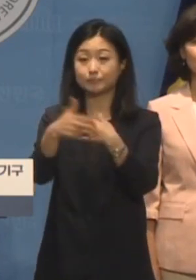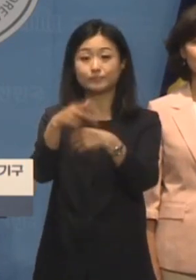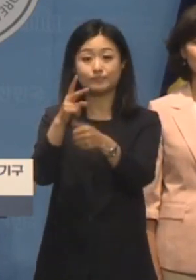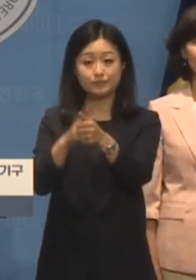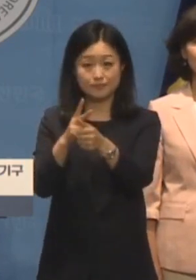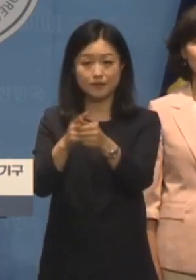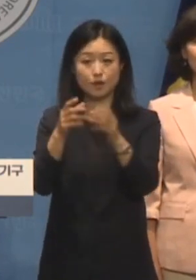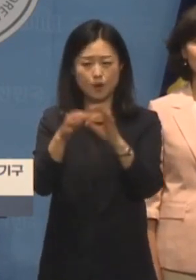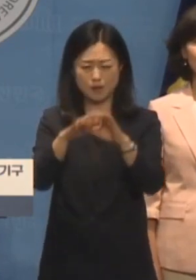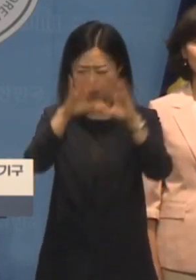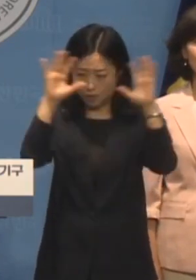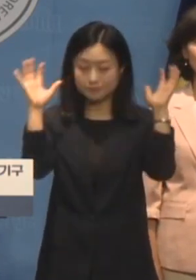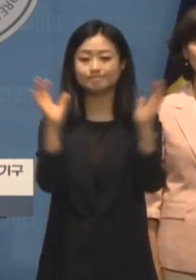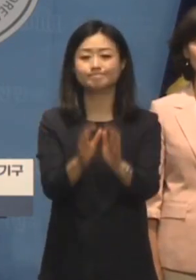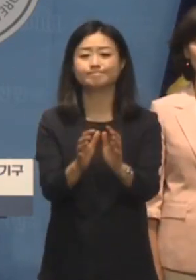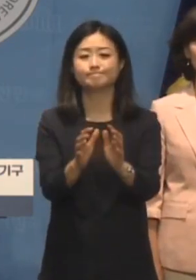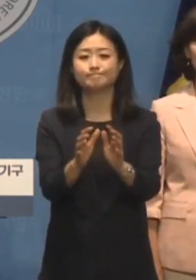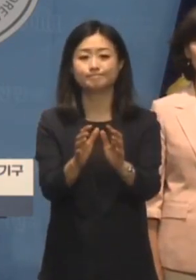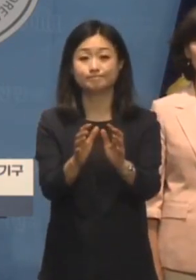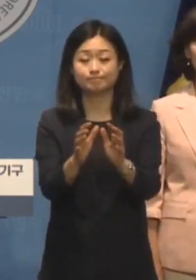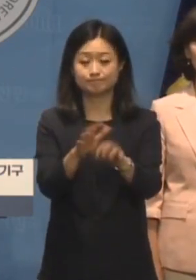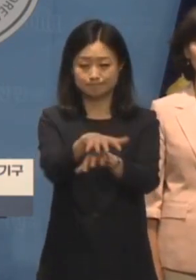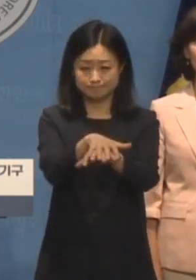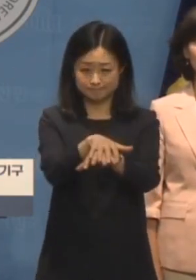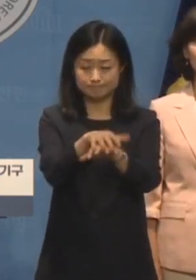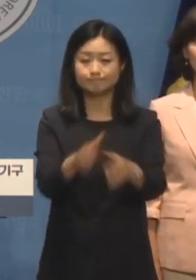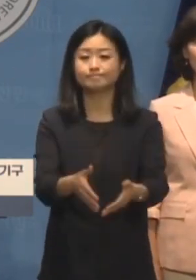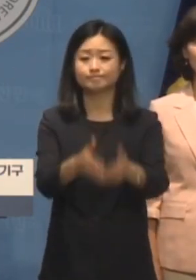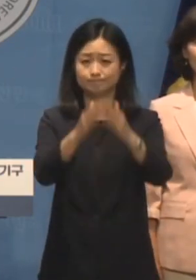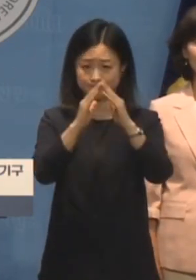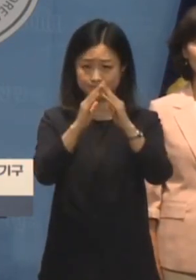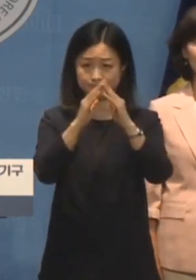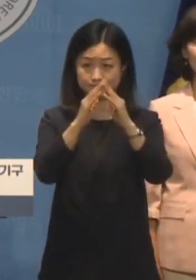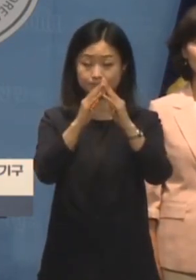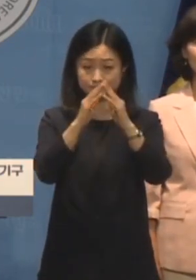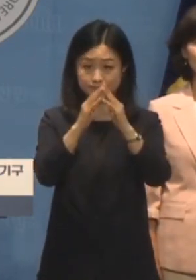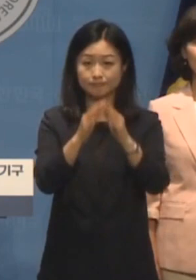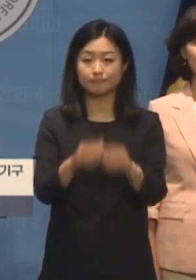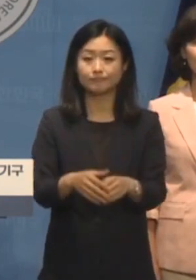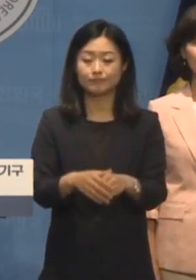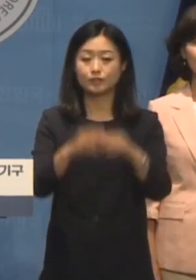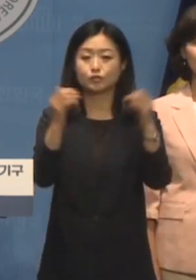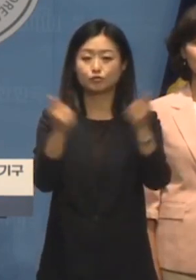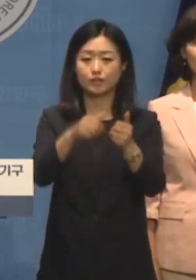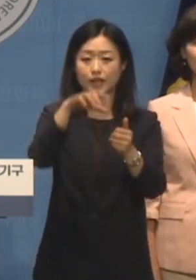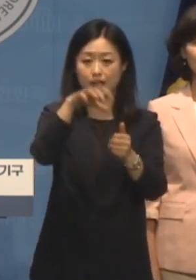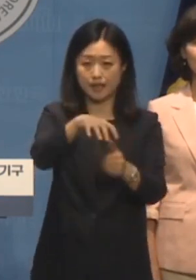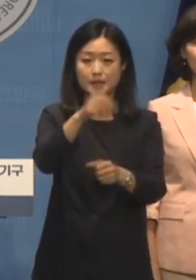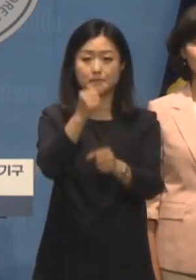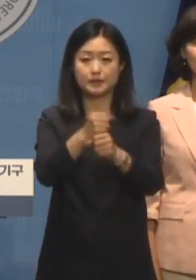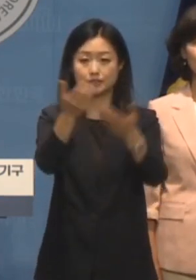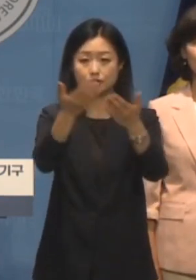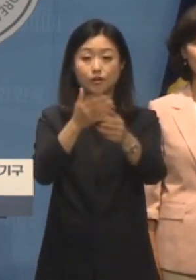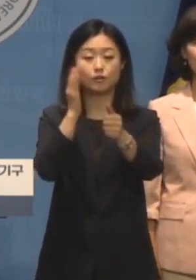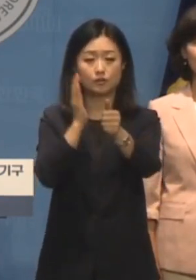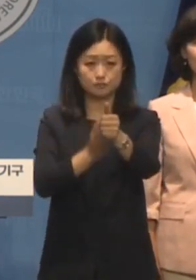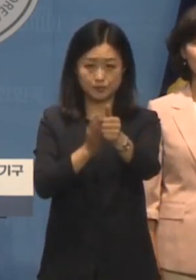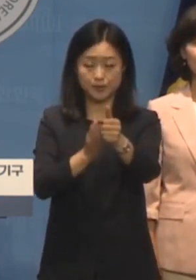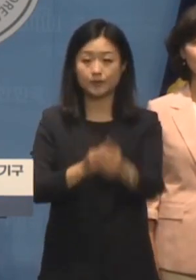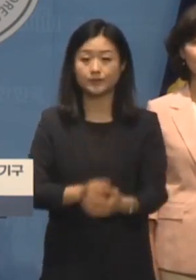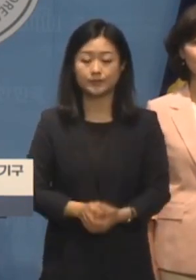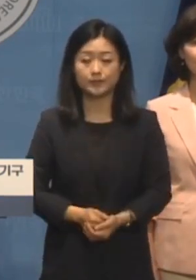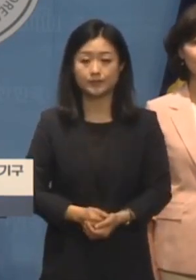관계자가 모두 참여하는 의료 정상화 사회적 대타협 기구를 국회 내에 설치해